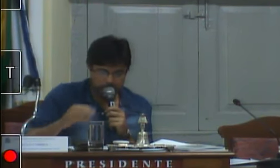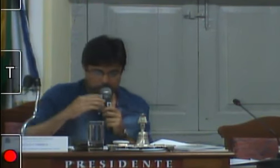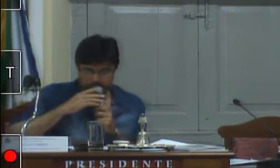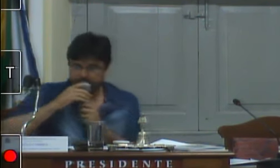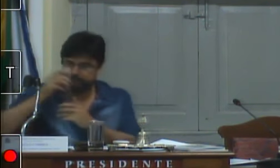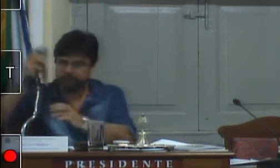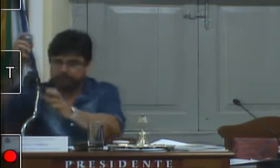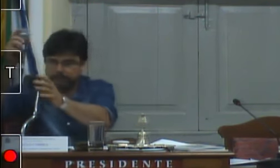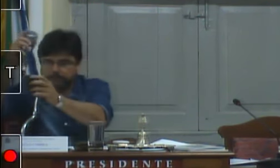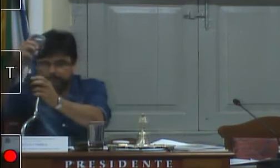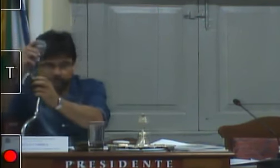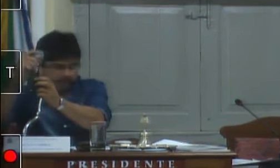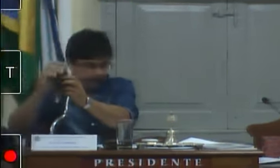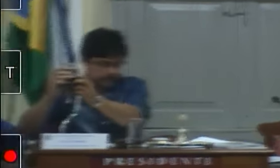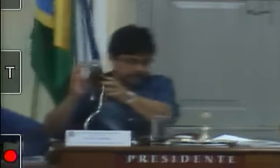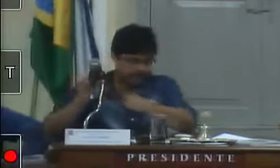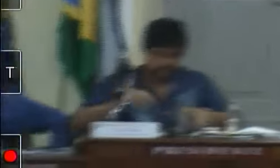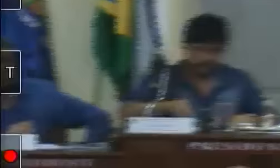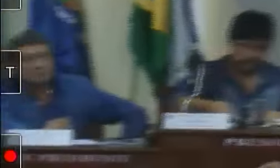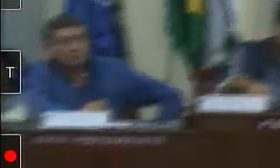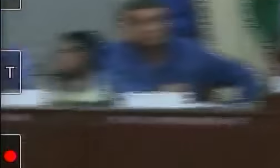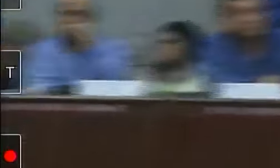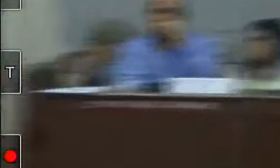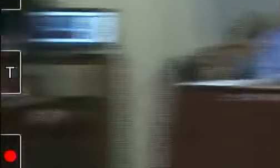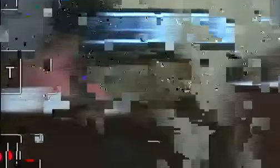Fábio Antônio.